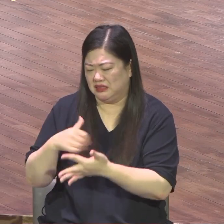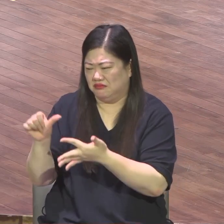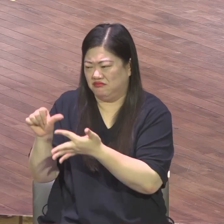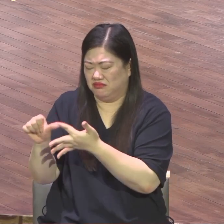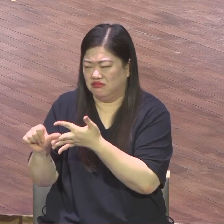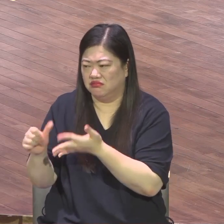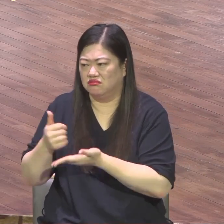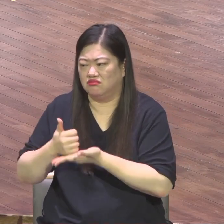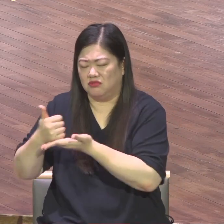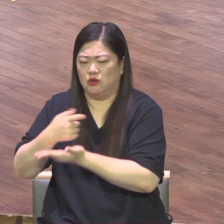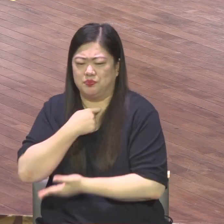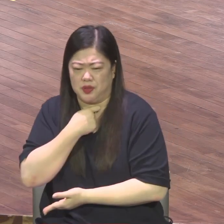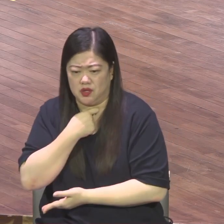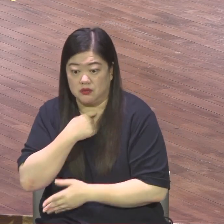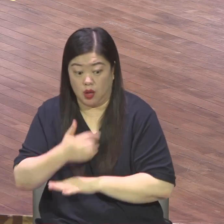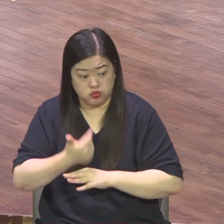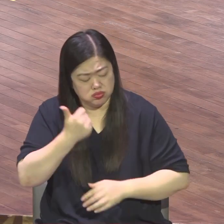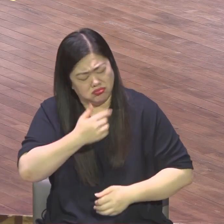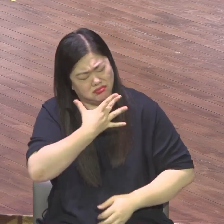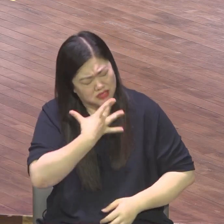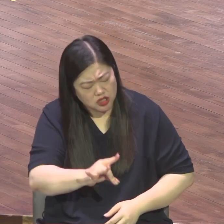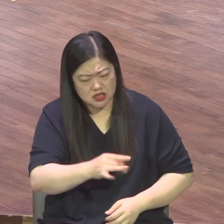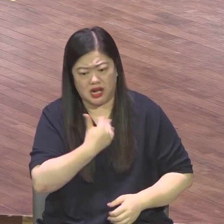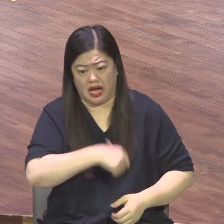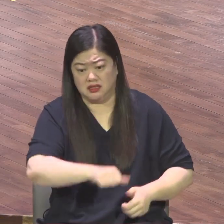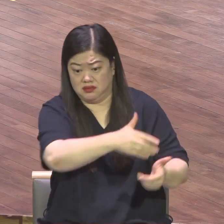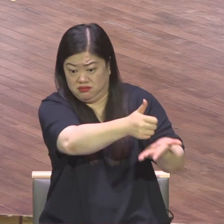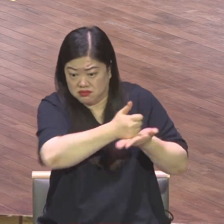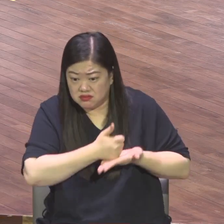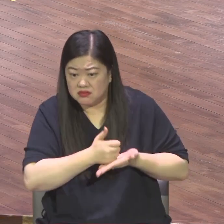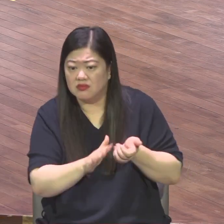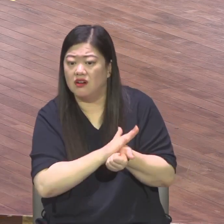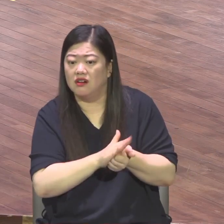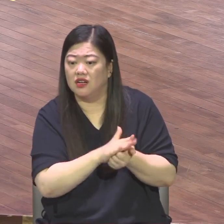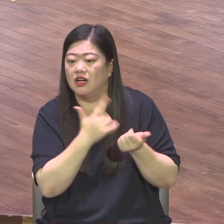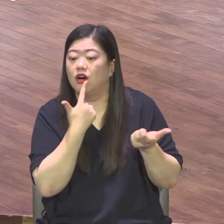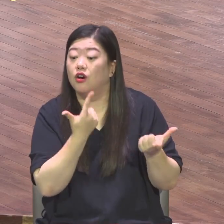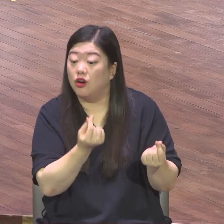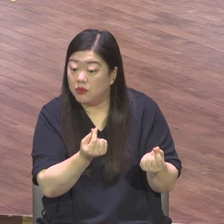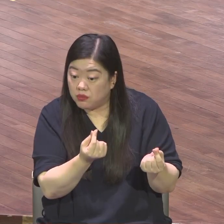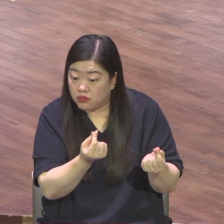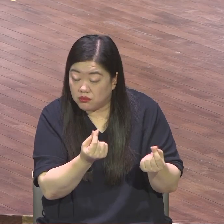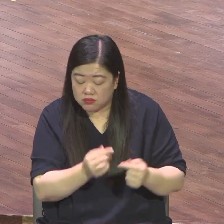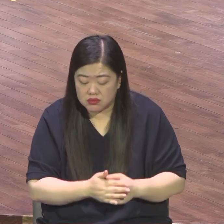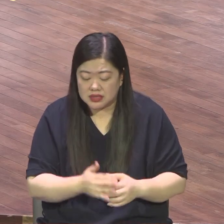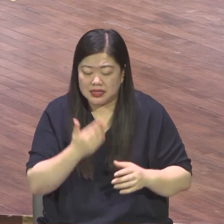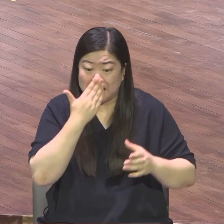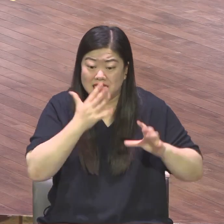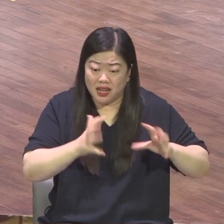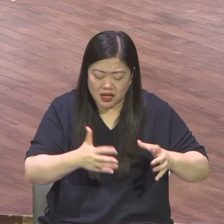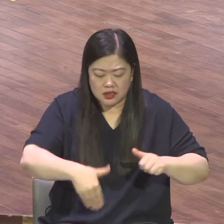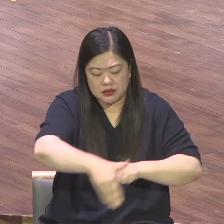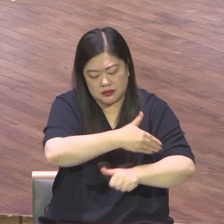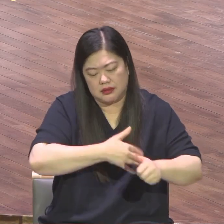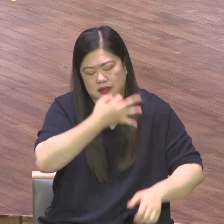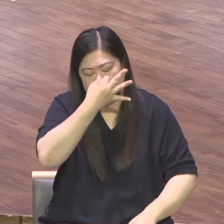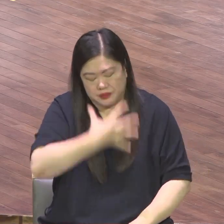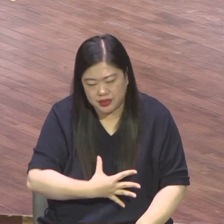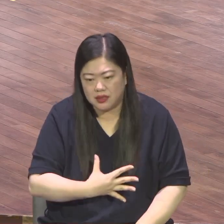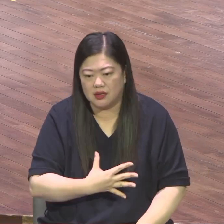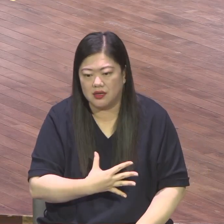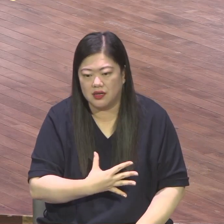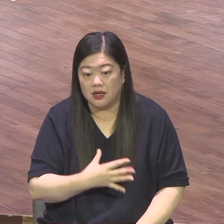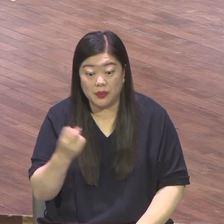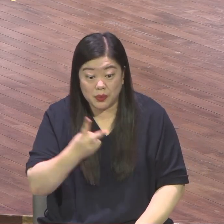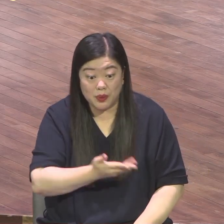한번 영접은 영원한 영접이에요. 그리고 그렇지만 세상 살다 보니까 이런 일 저런 일 때문에 너무 자빠져 심지어 교회도 안